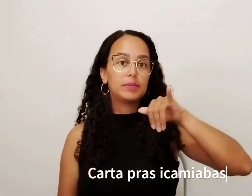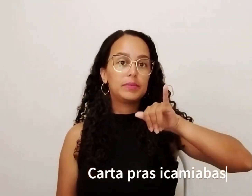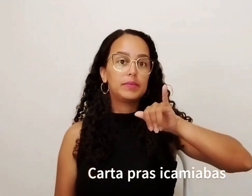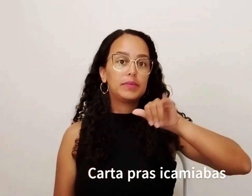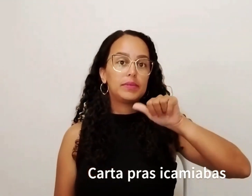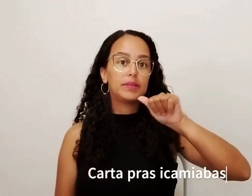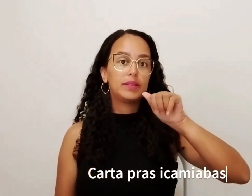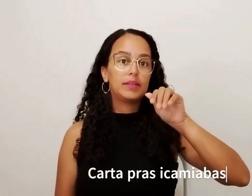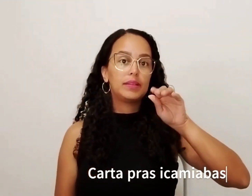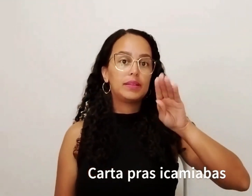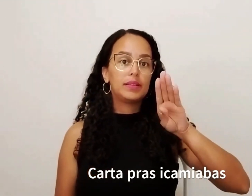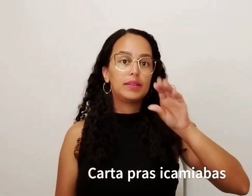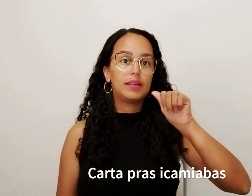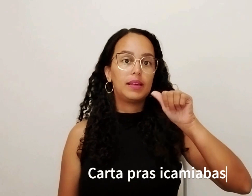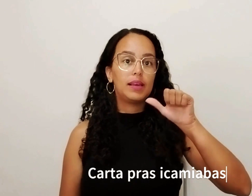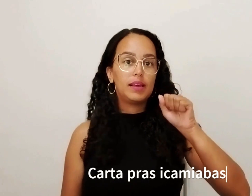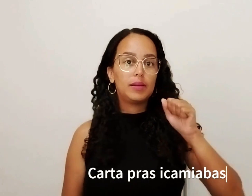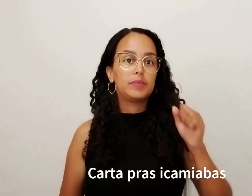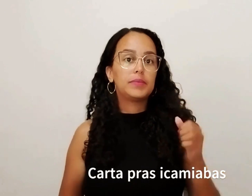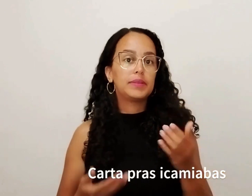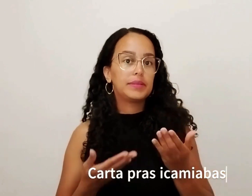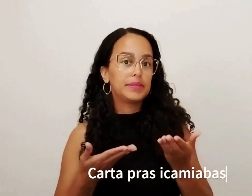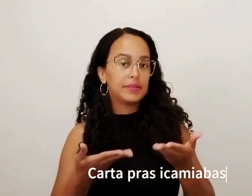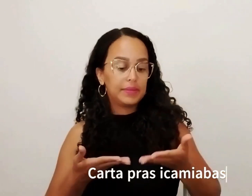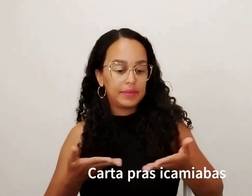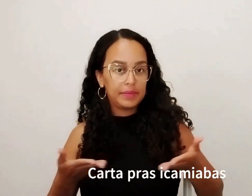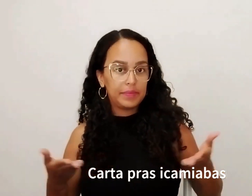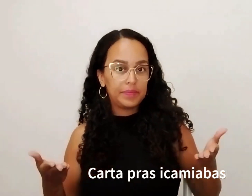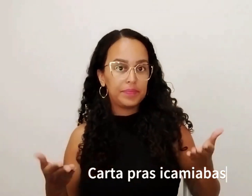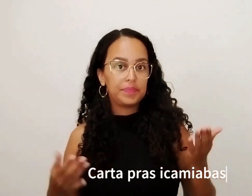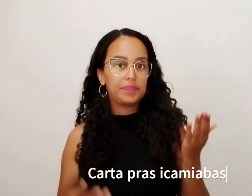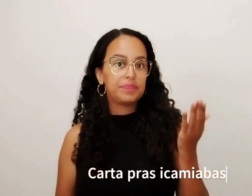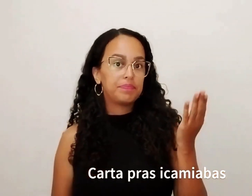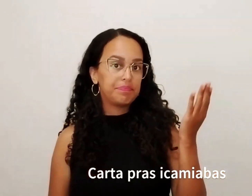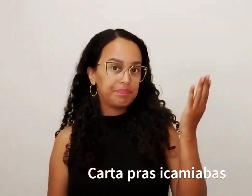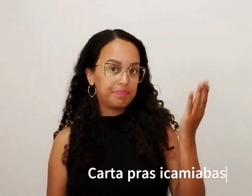é uma carta escrita por Macunaíma